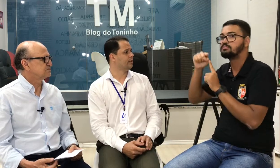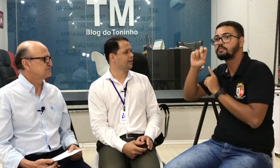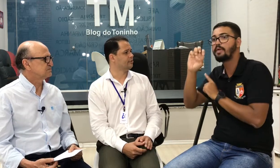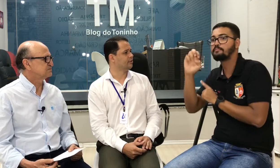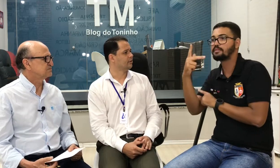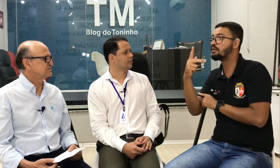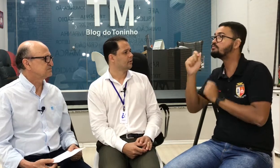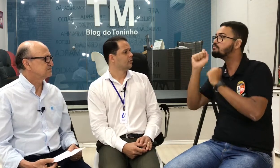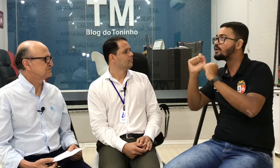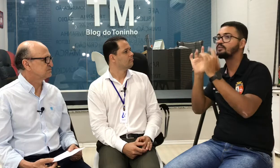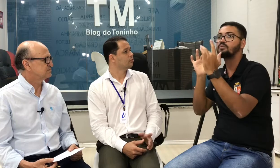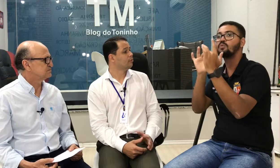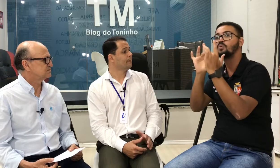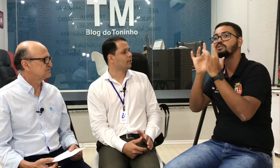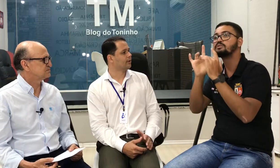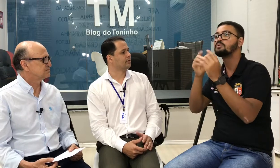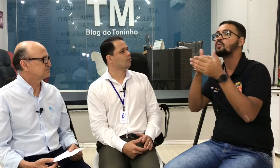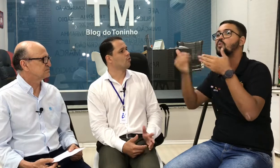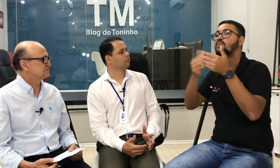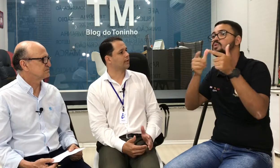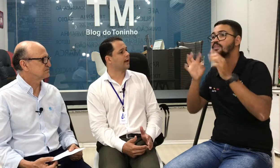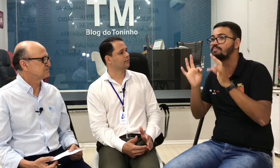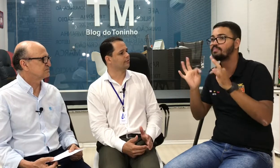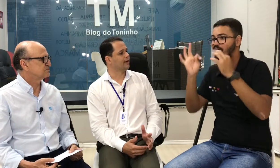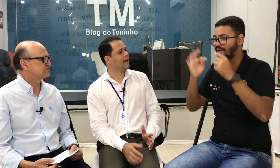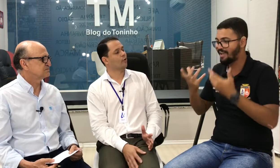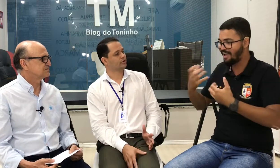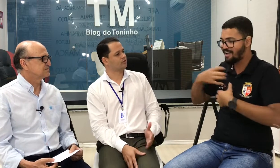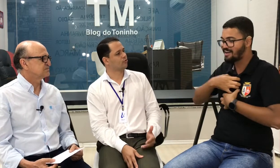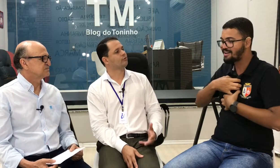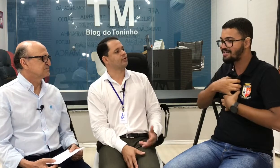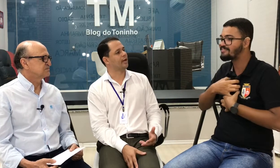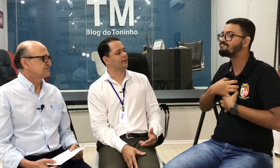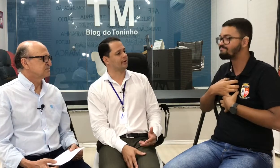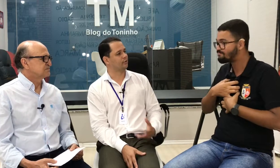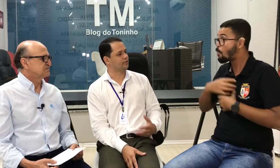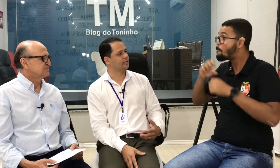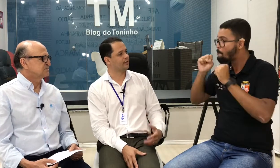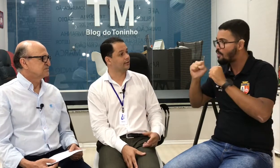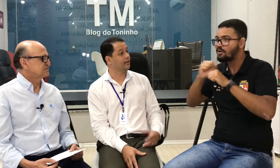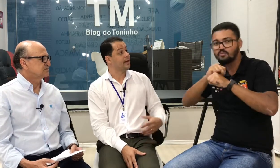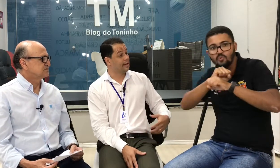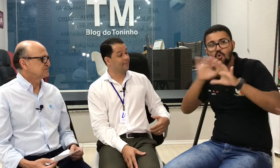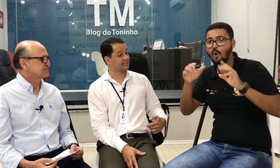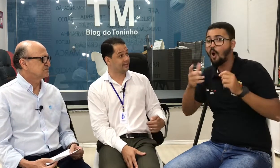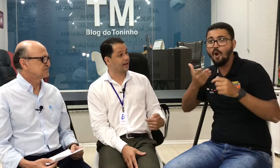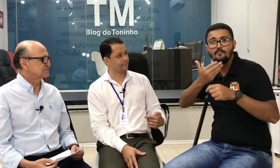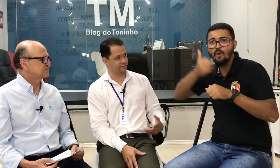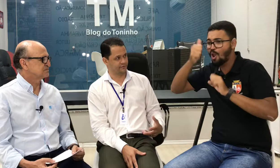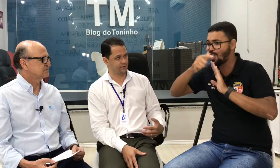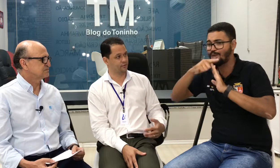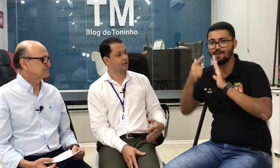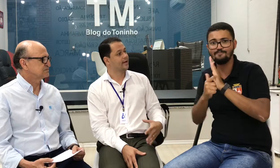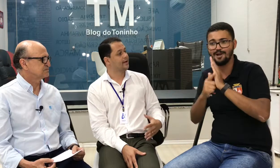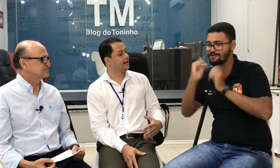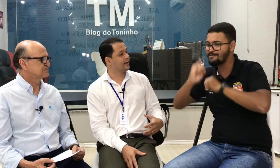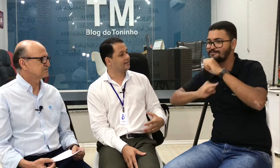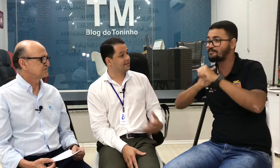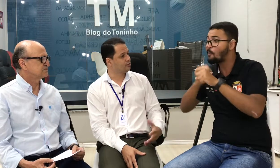Prudente, não importa, o contato, hoje a gente consegue pela tecnologia entender e passar pelo vídeo